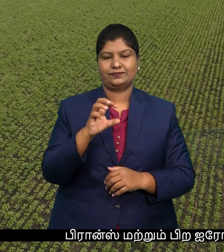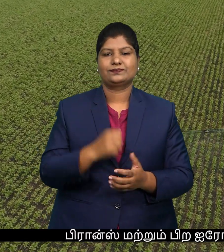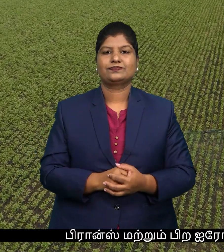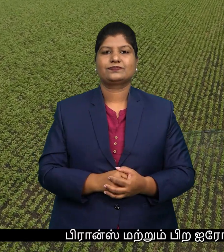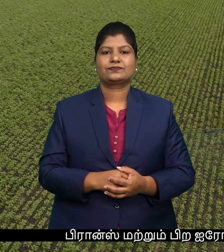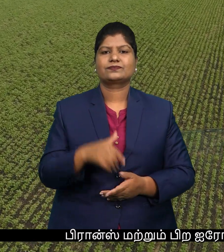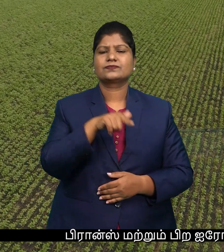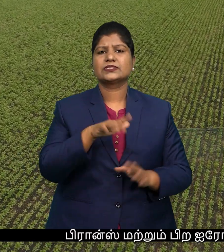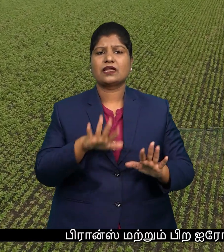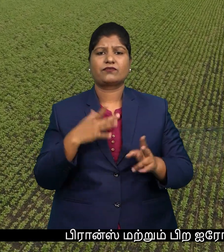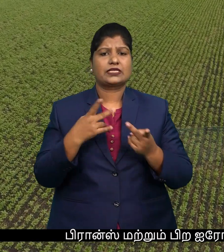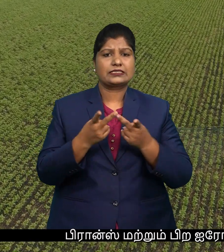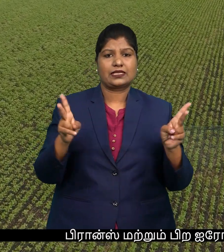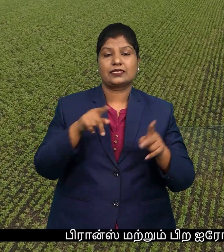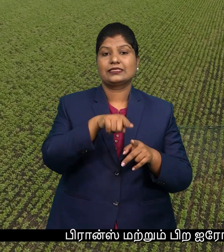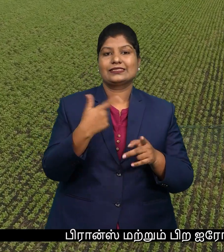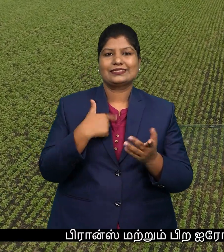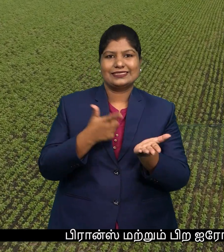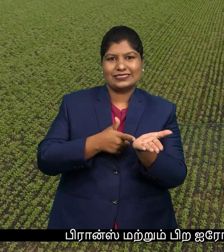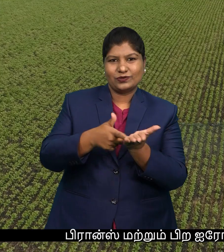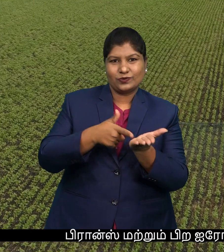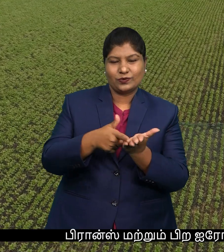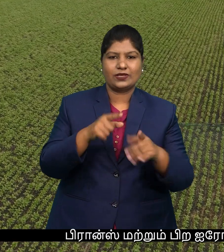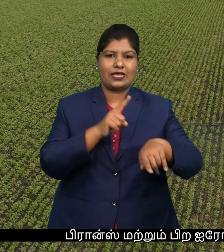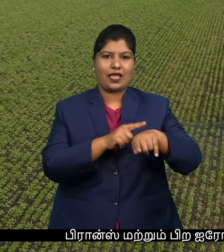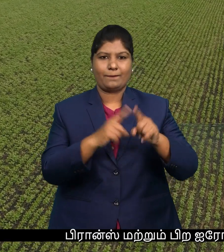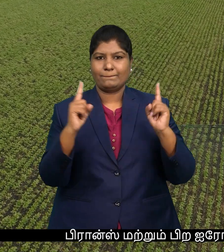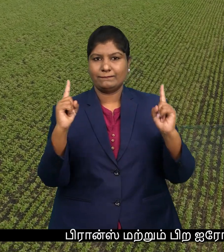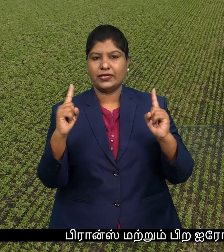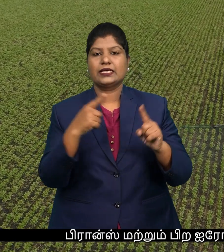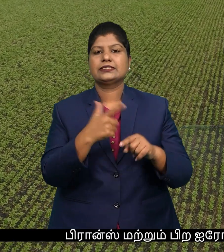பிரான்ஸ் மற்றும் பிற ஐரோப்பிய நாடுகளை விட நீண்டது.